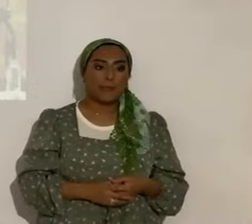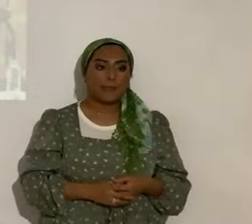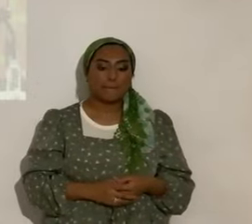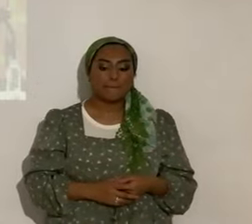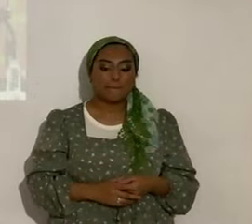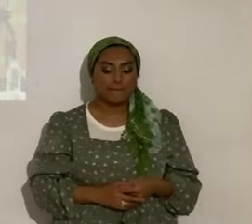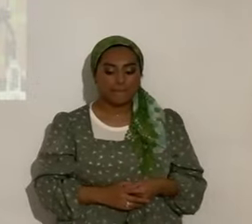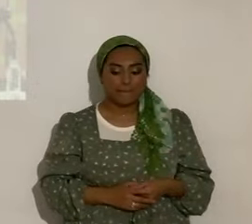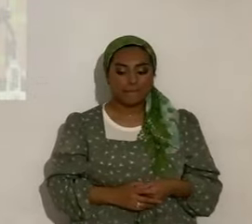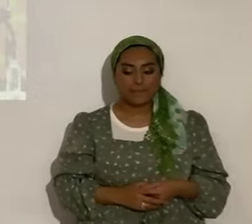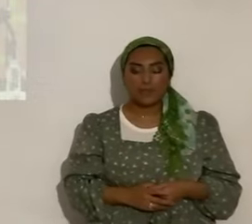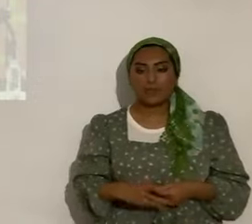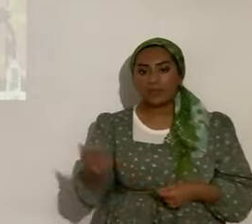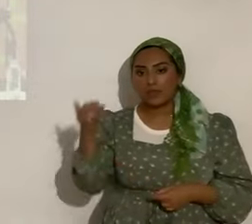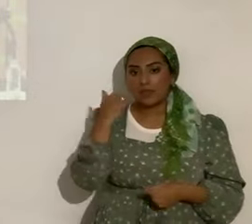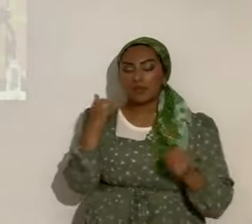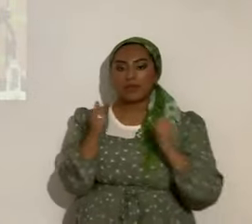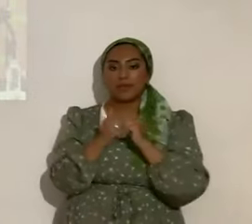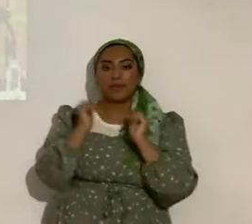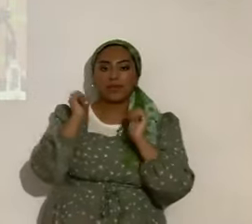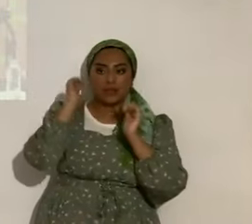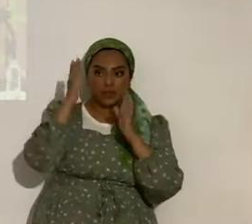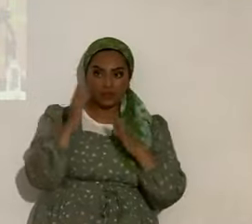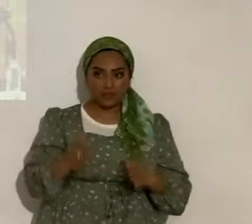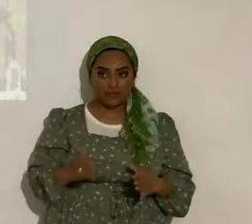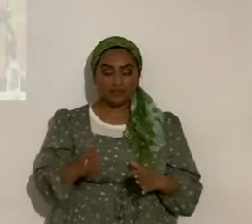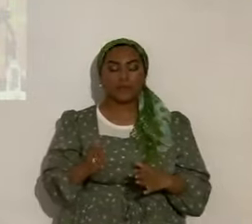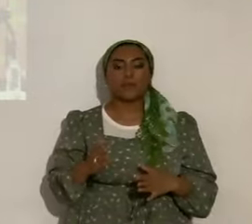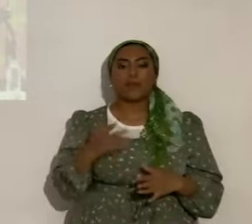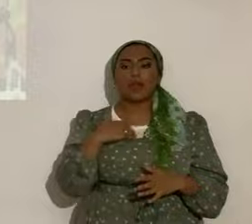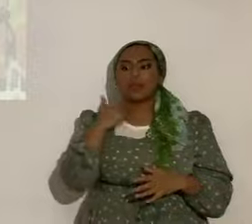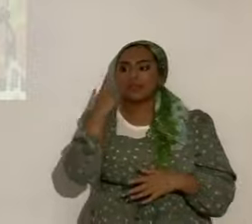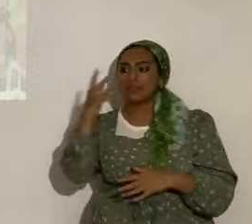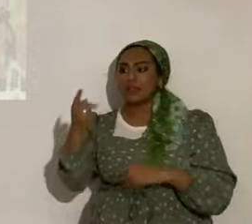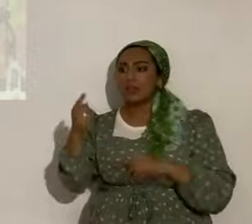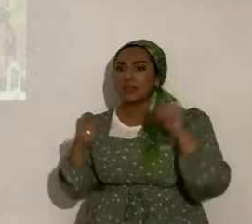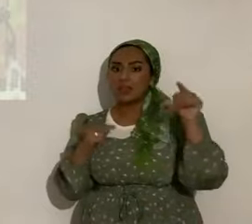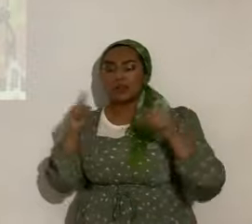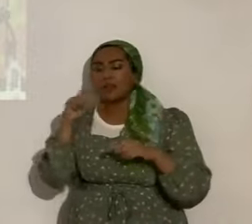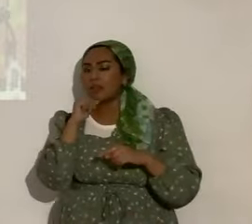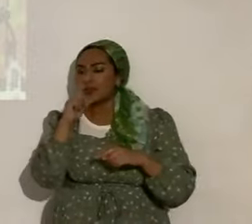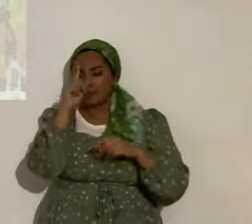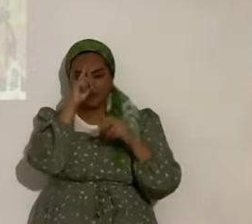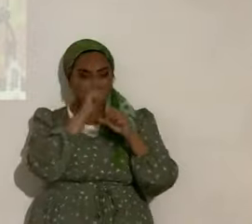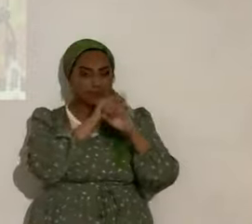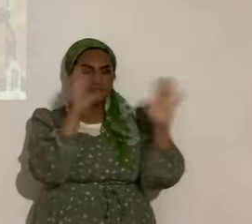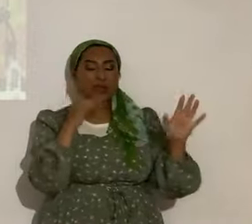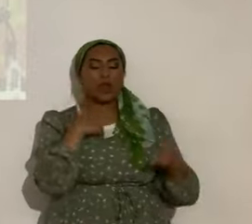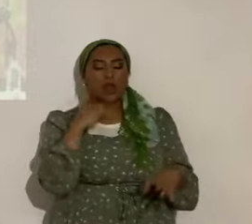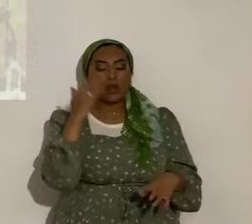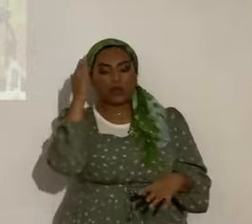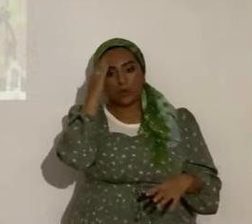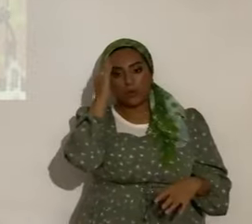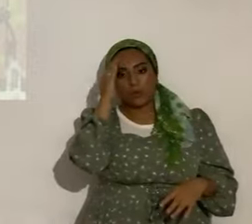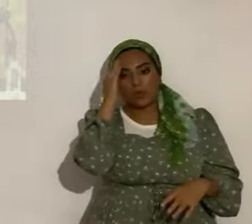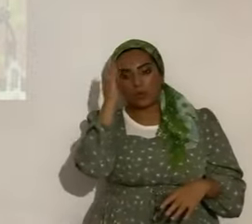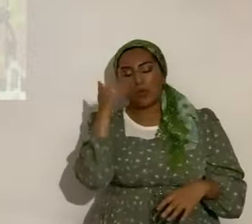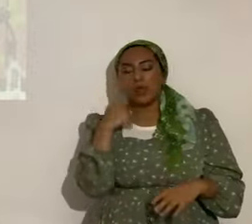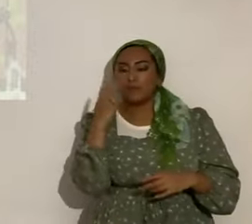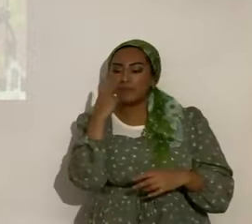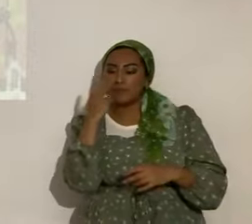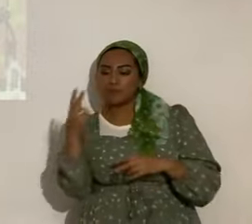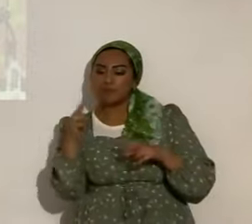Entonces, se comunicaría con los hermanos ancianos y dirán, yo vi esto, yo vi el otro, no inventando, porque yo me voy a dar cuenta, porque hay